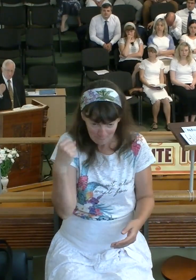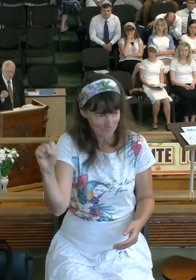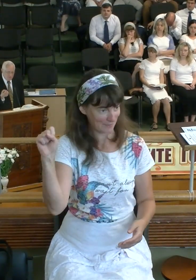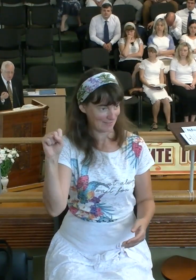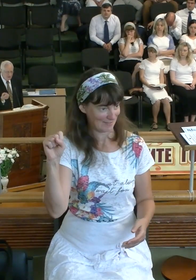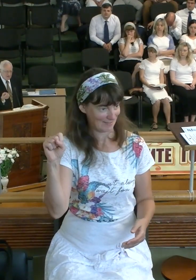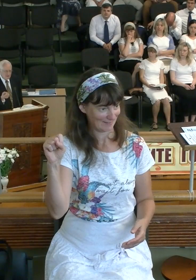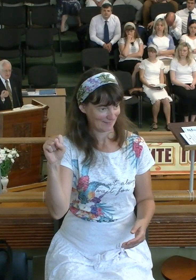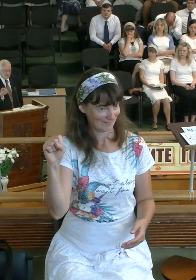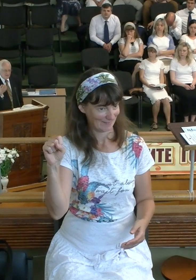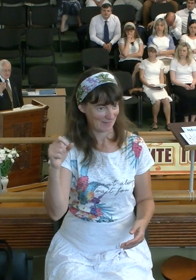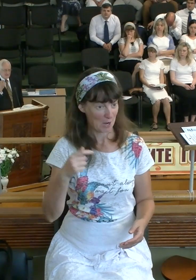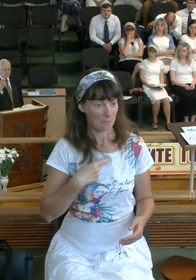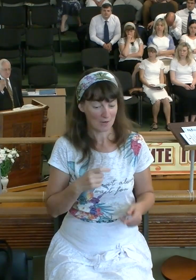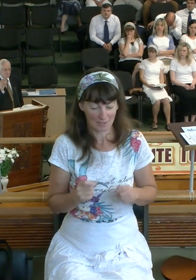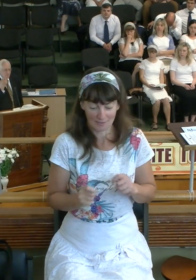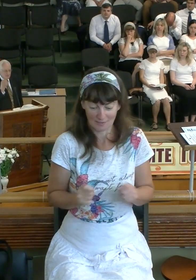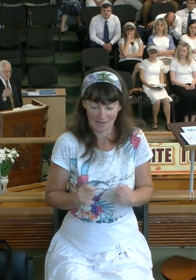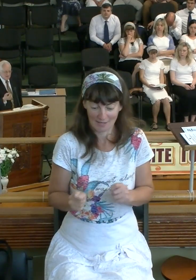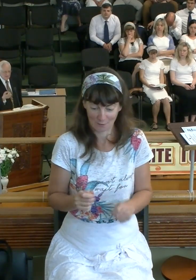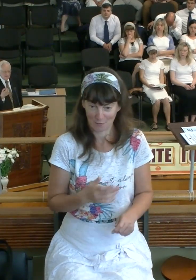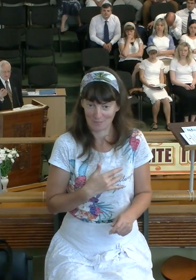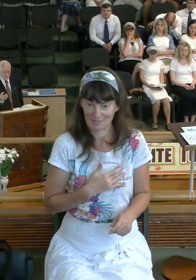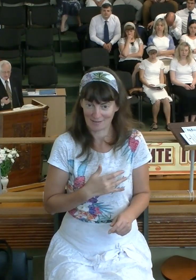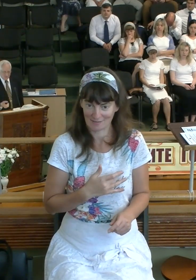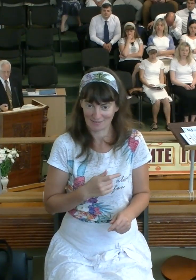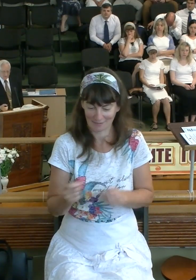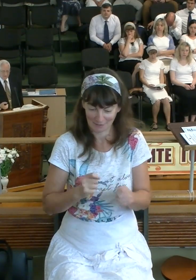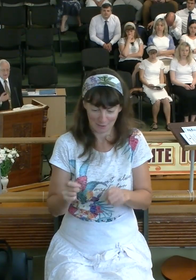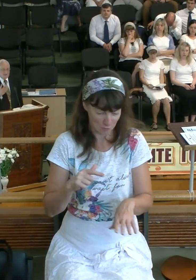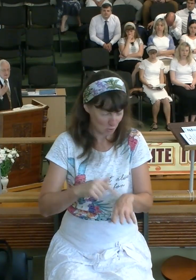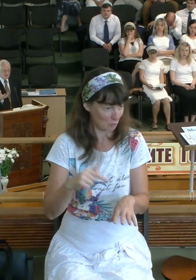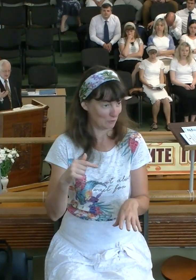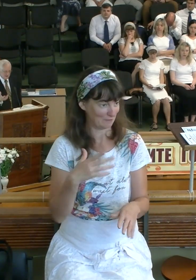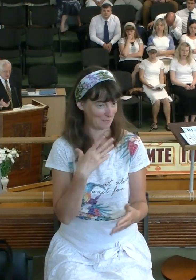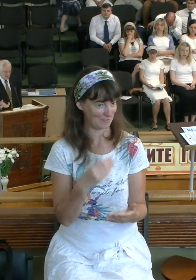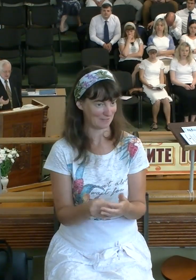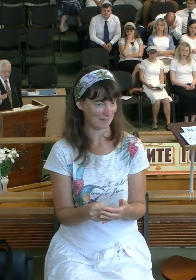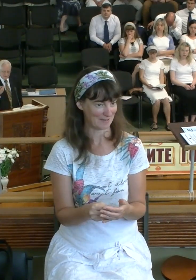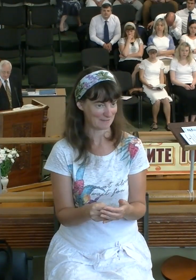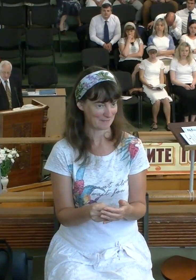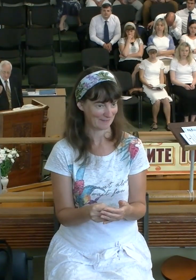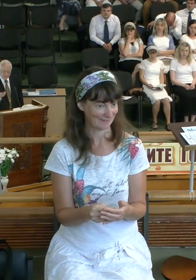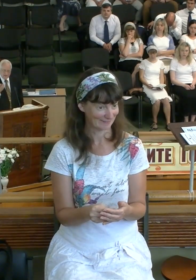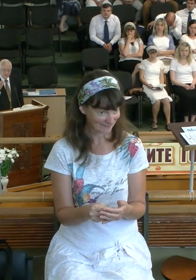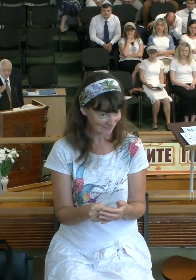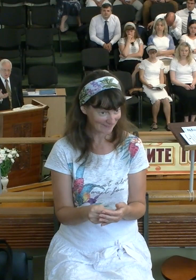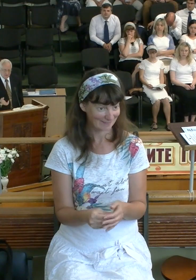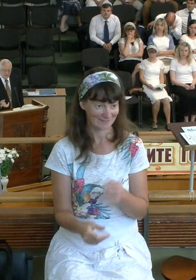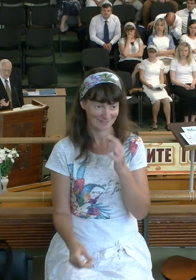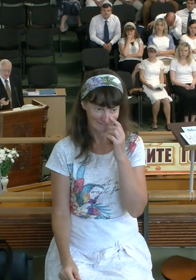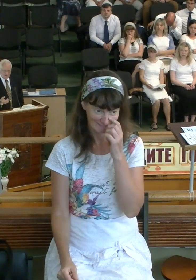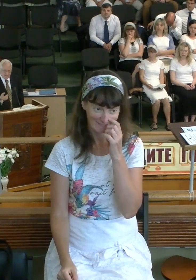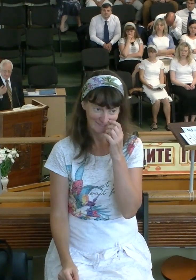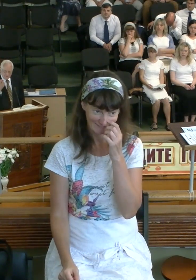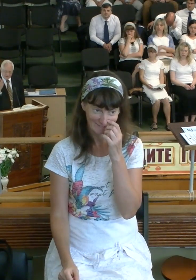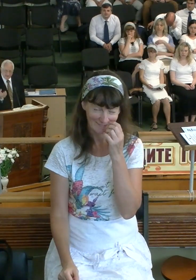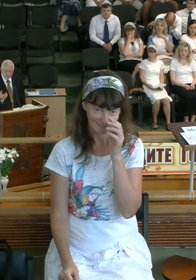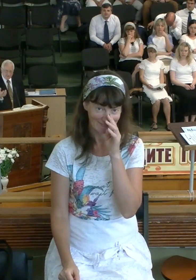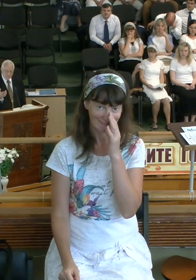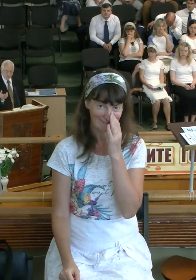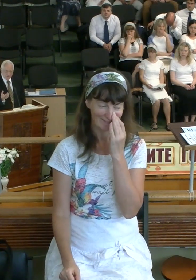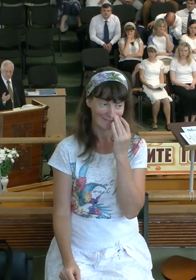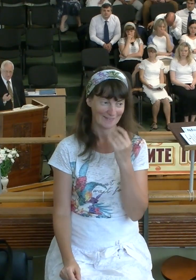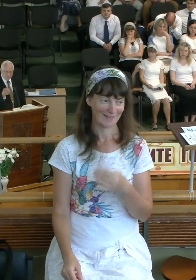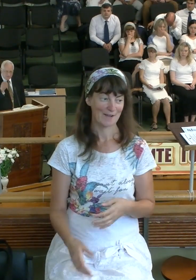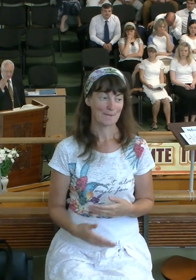владеющий собою больше завоевателя города, сильнее завоевателя города, если